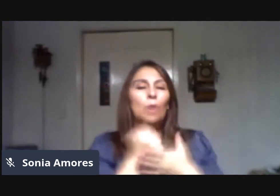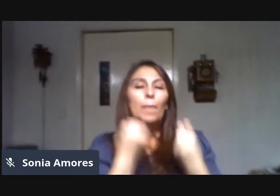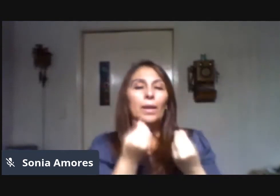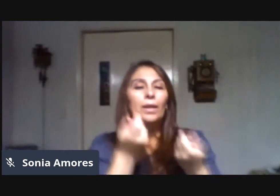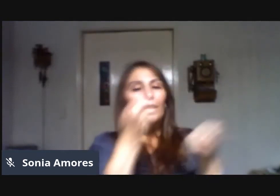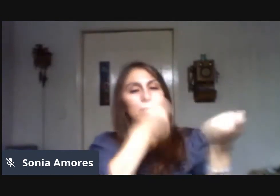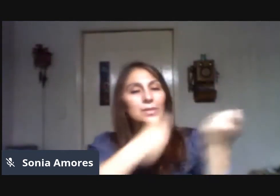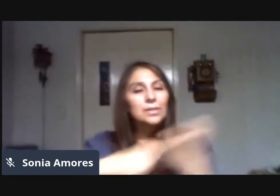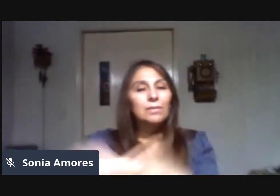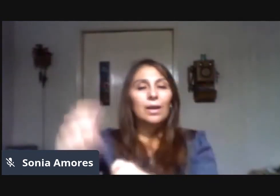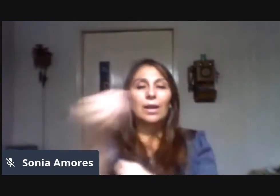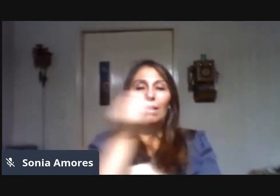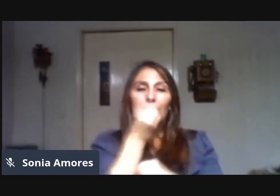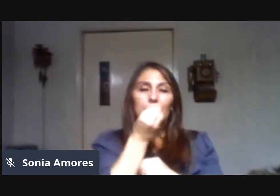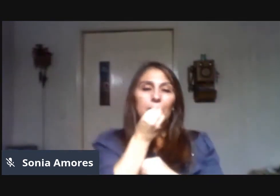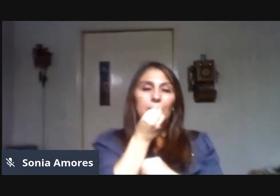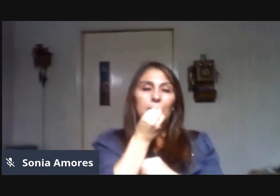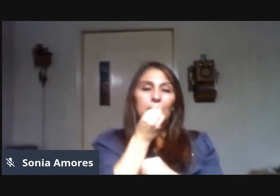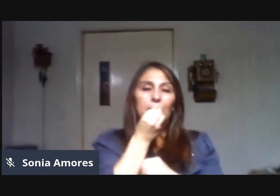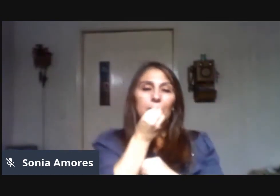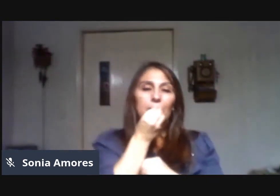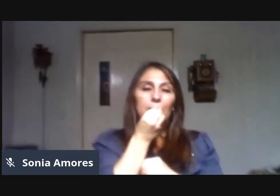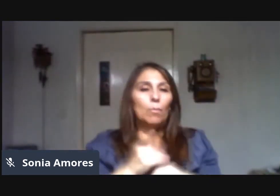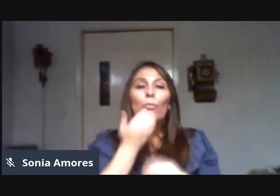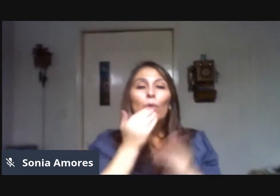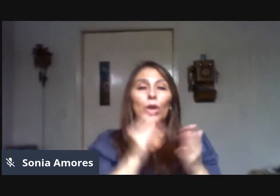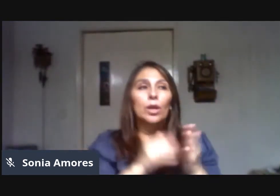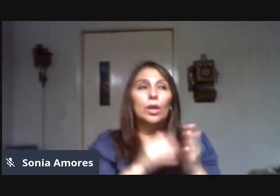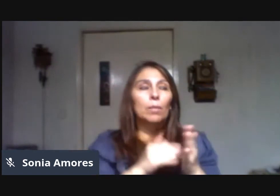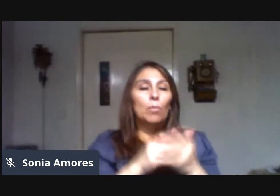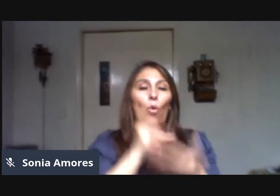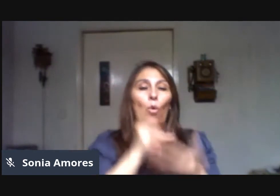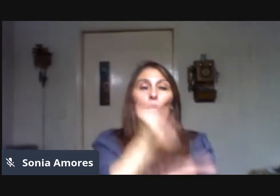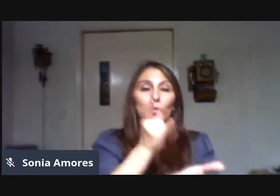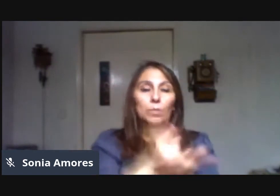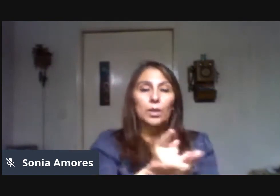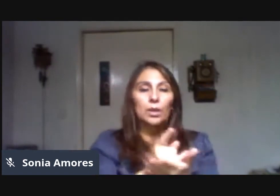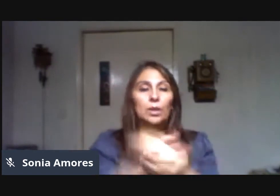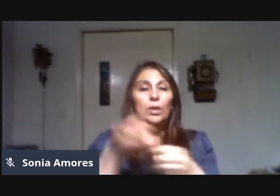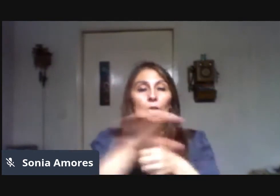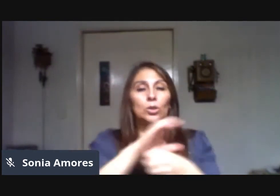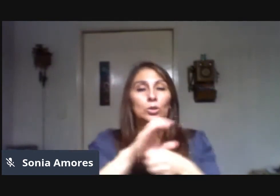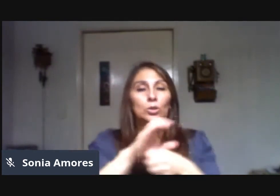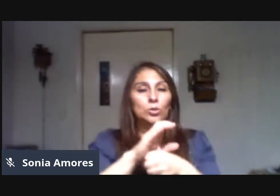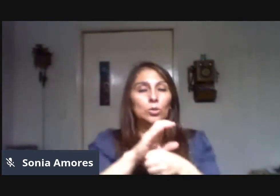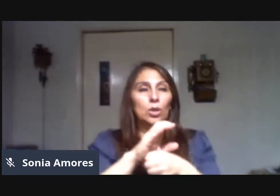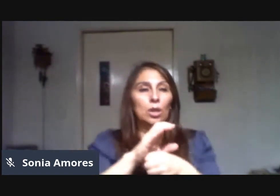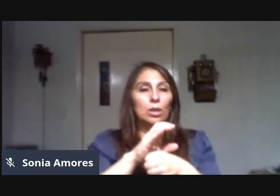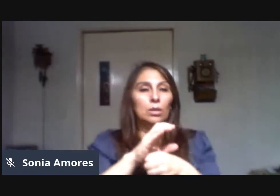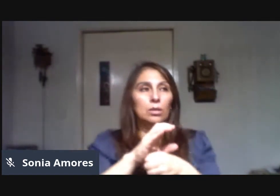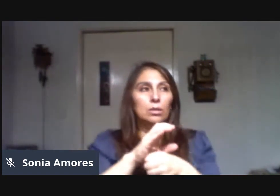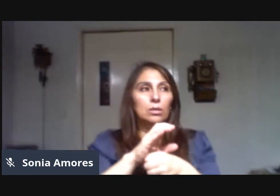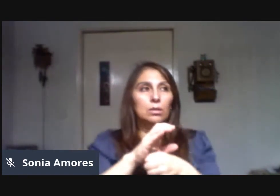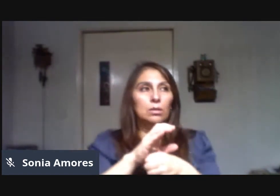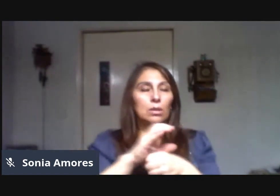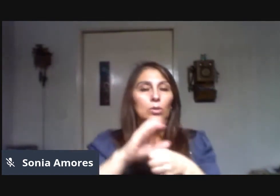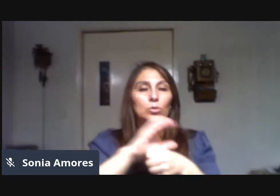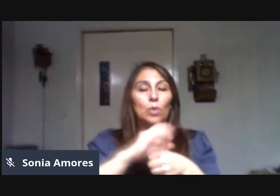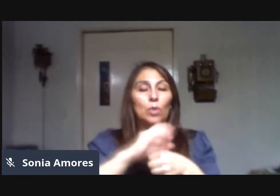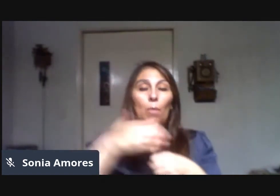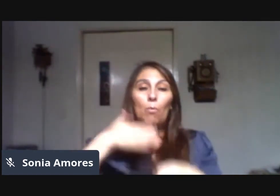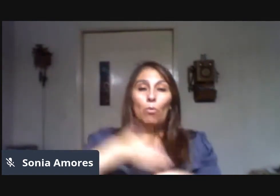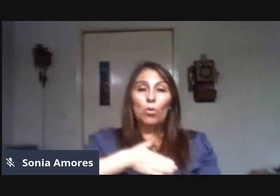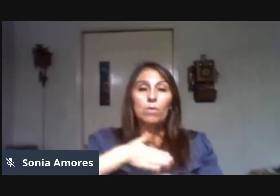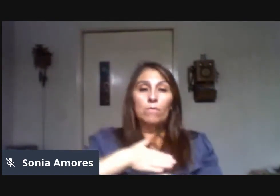querido. Usme, Ciudad Bolívar, son dos de las localidades que pueden dar cuenta de eso. En